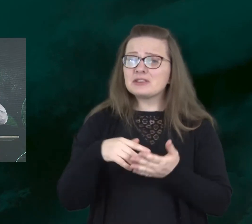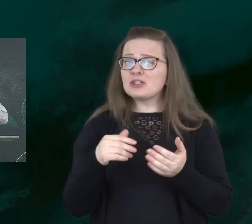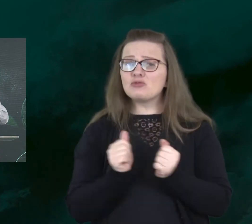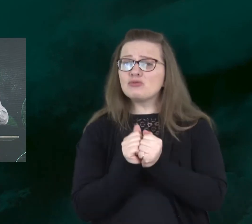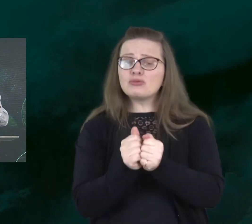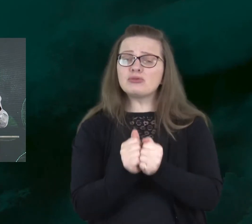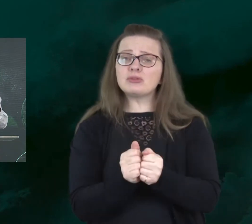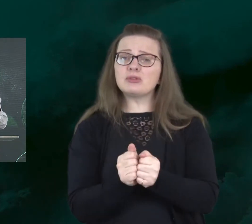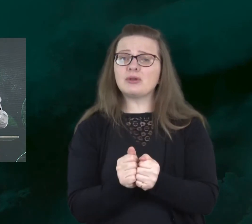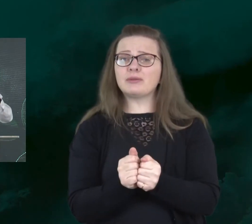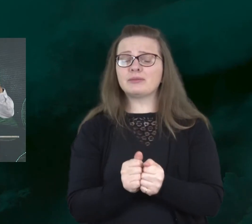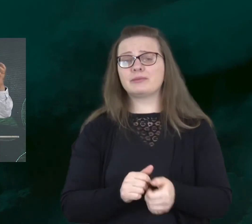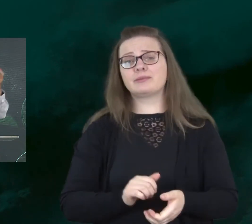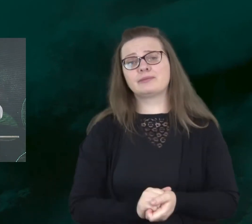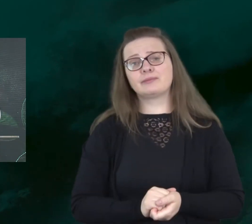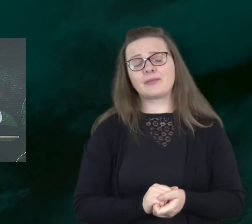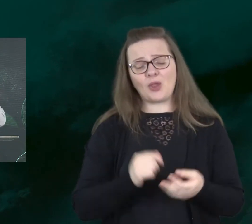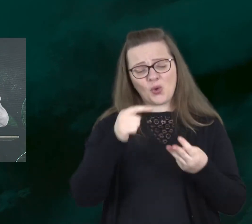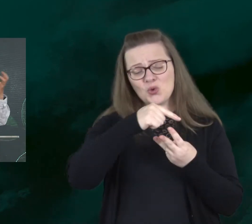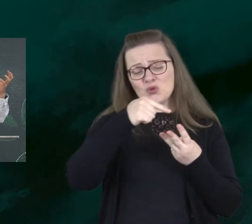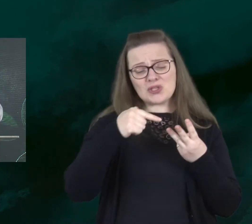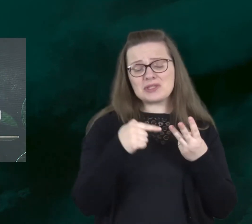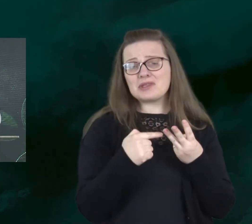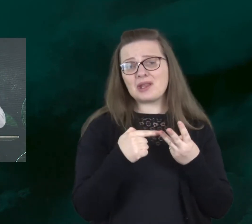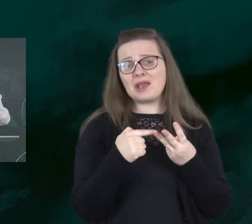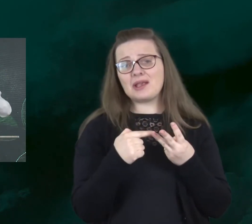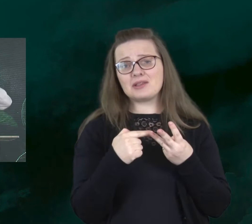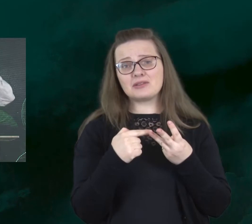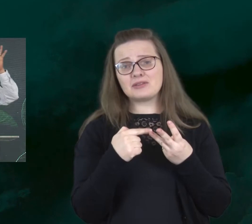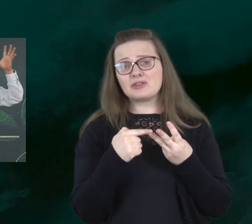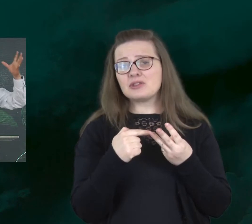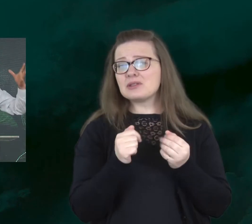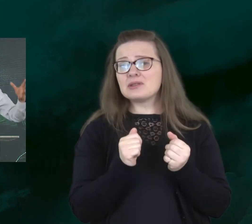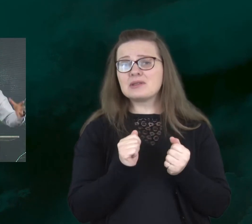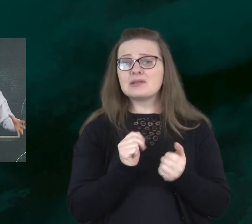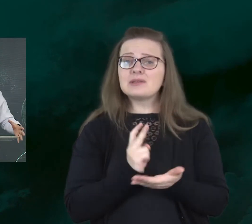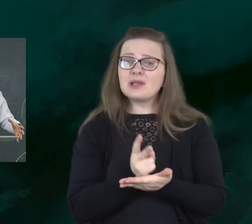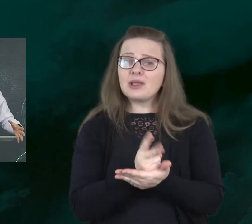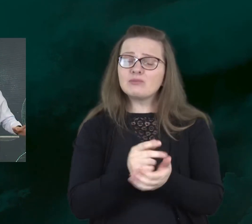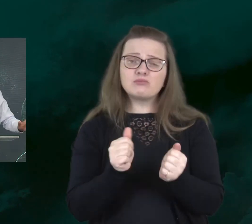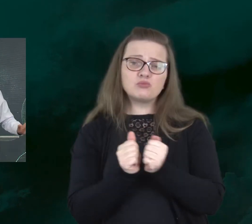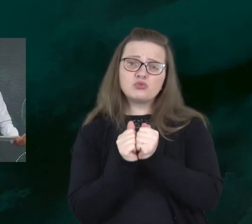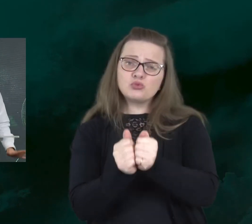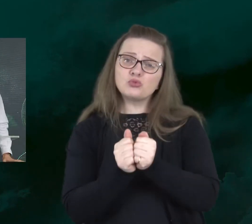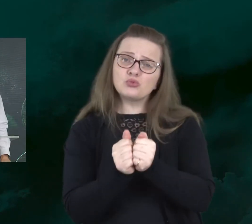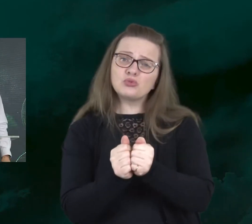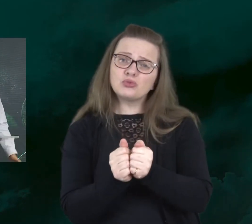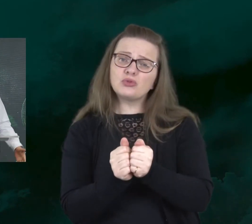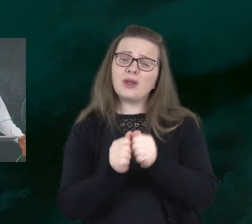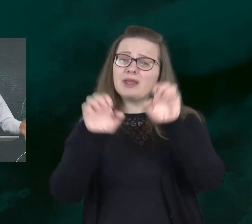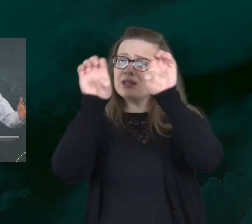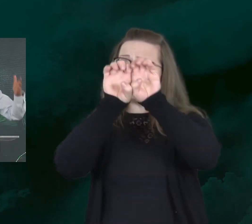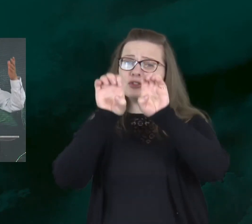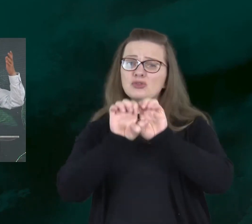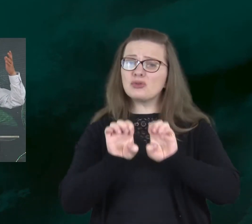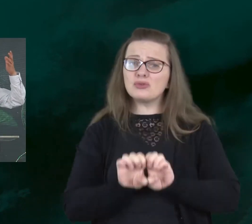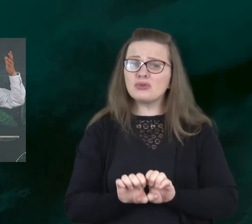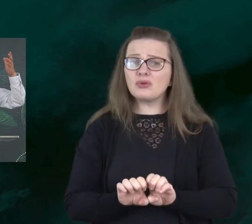amor e a perseverança da esperança estão totalmente interligados, porque fazem parte da estrutura. Tem a infraestrutura, tem